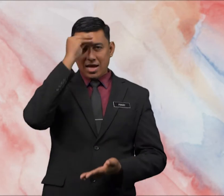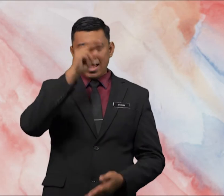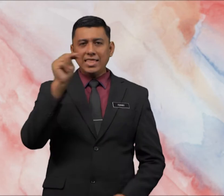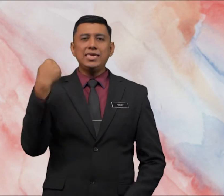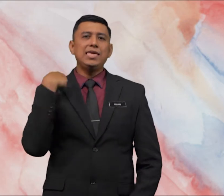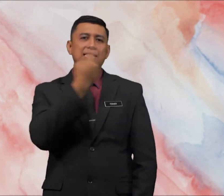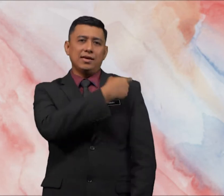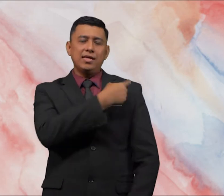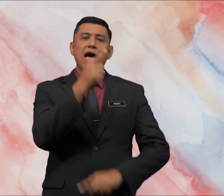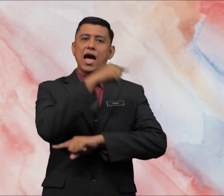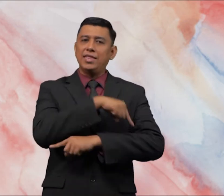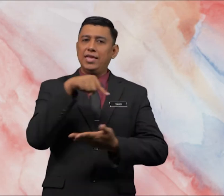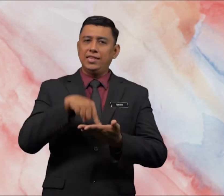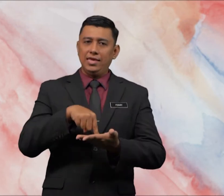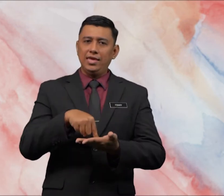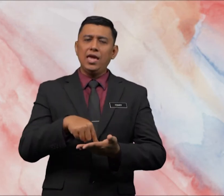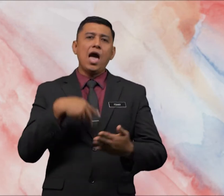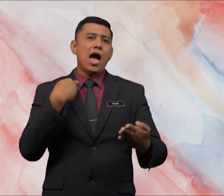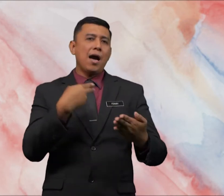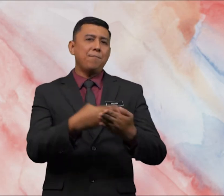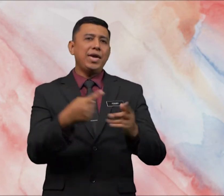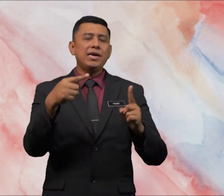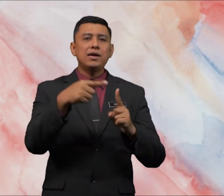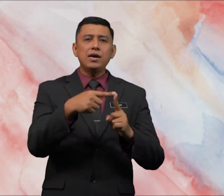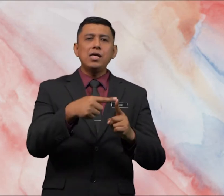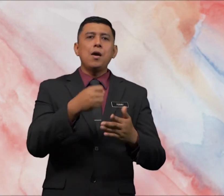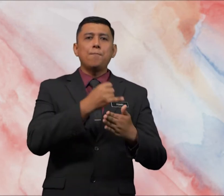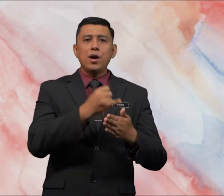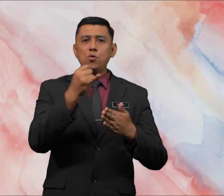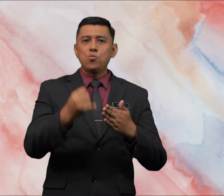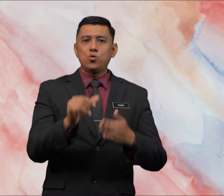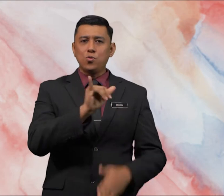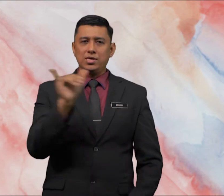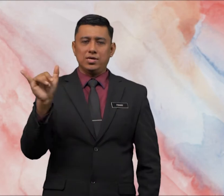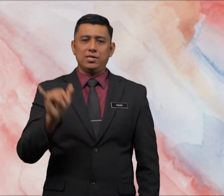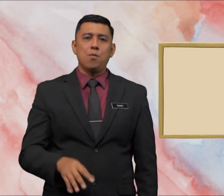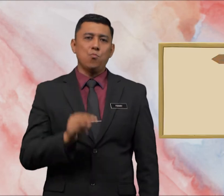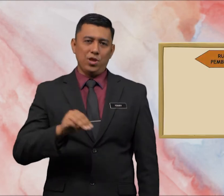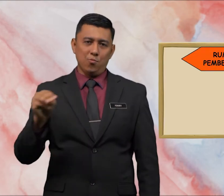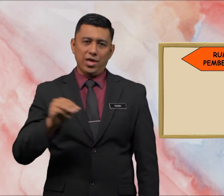Pembelajaran kita hari ini hampir ke penghujungnya, murid-murid.